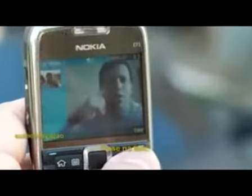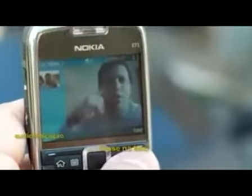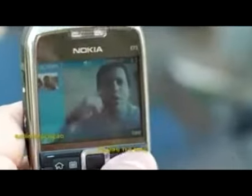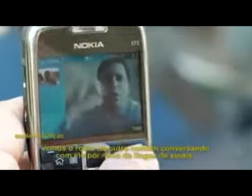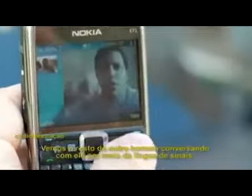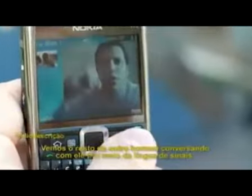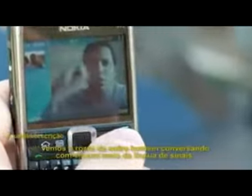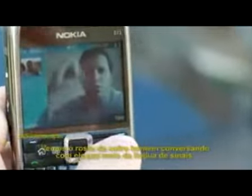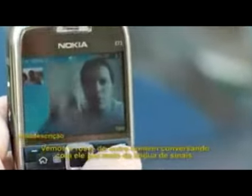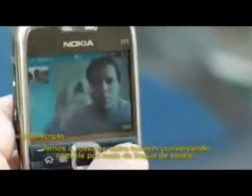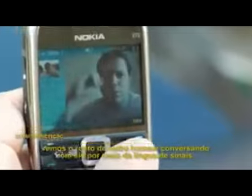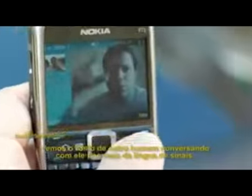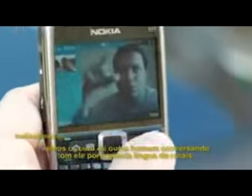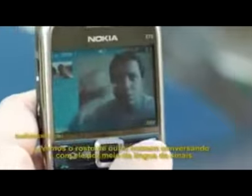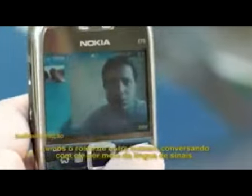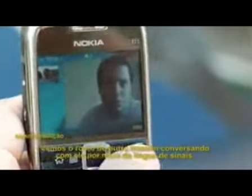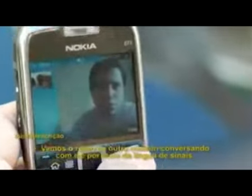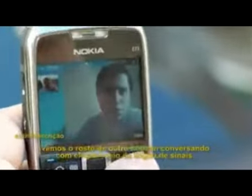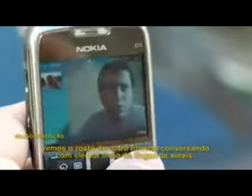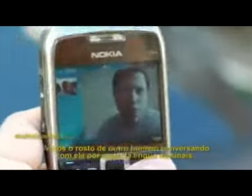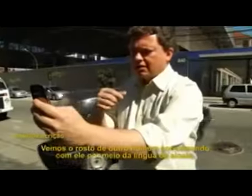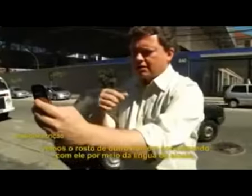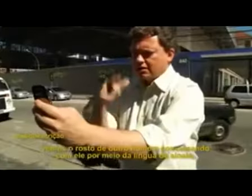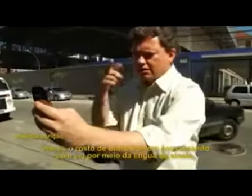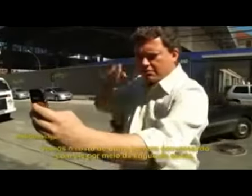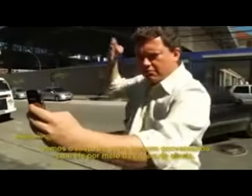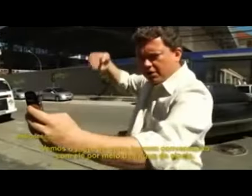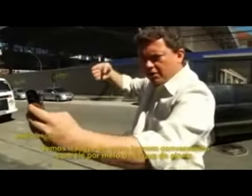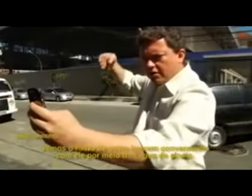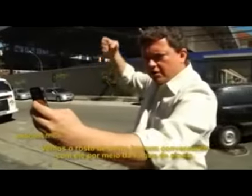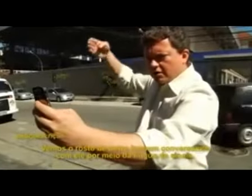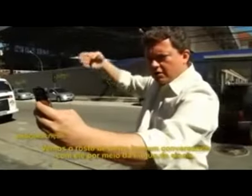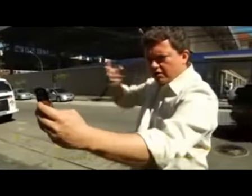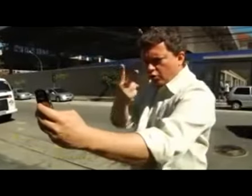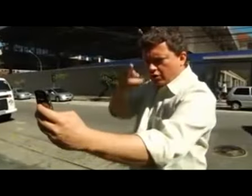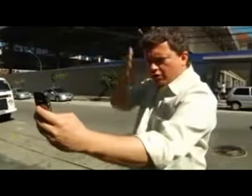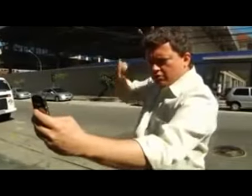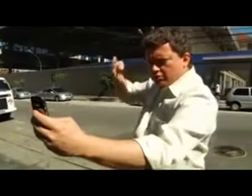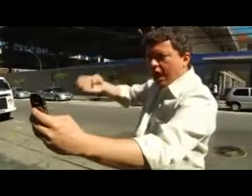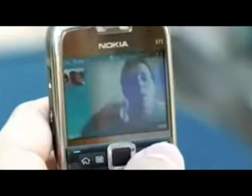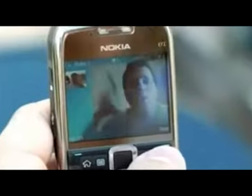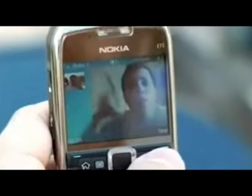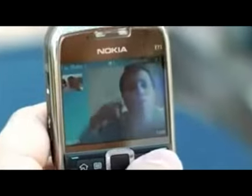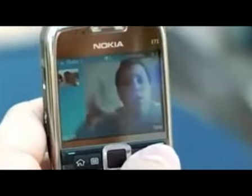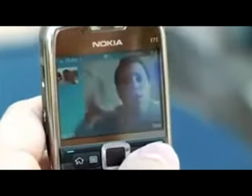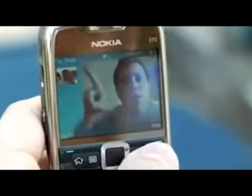Close na tela. Vemos o rosto de outro homem conversando com ele por meio da língua de sinais.